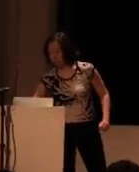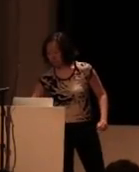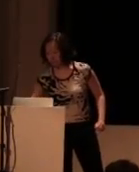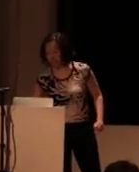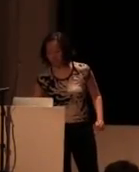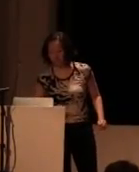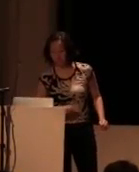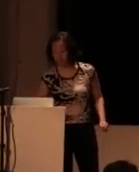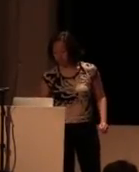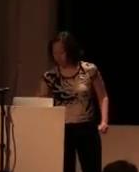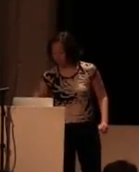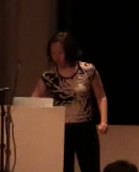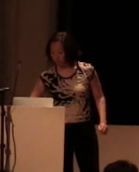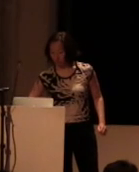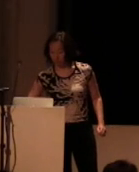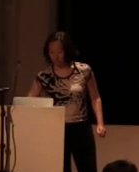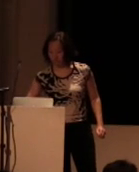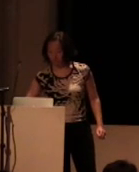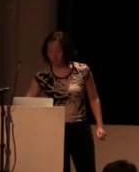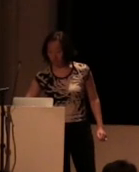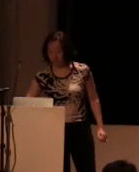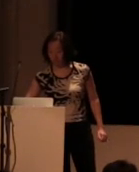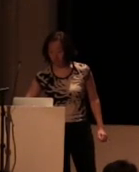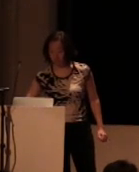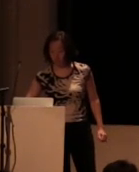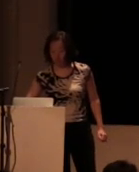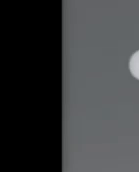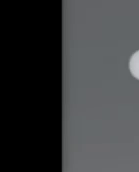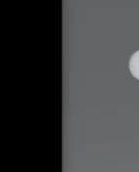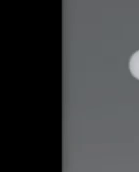これからの仕事の内容について話をします。